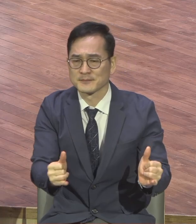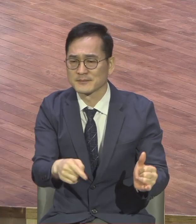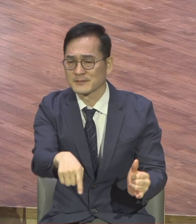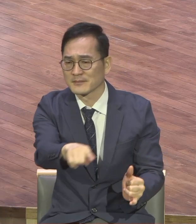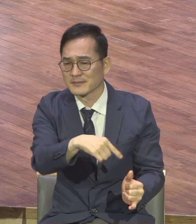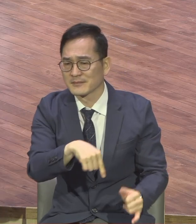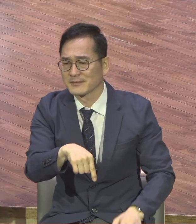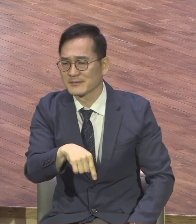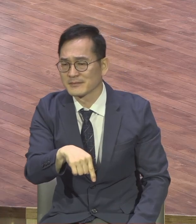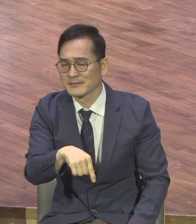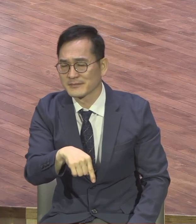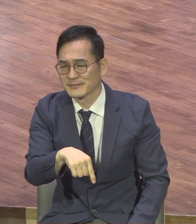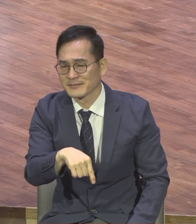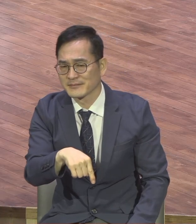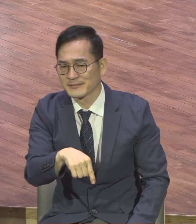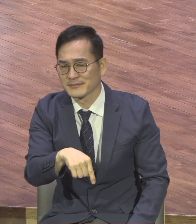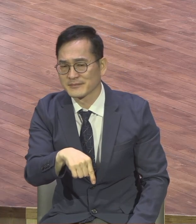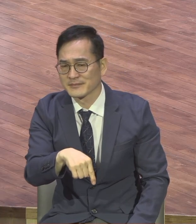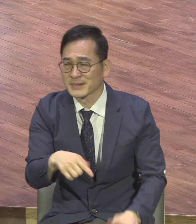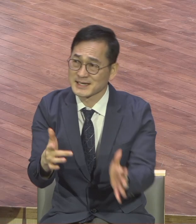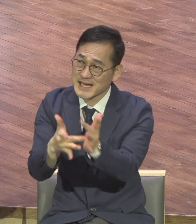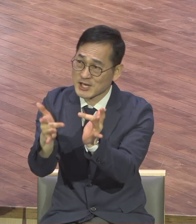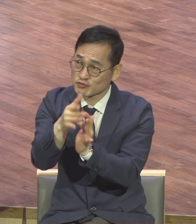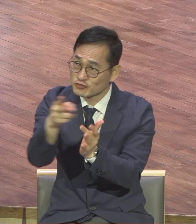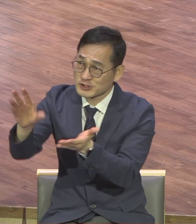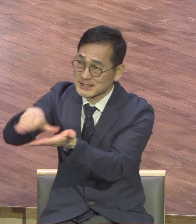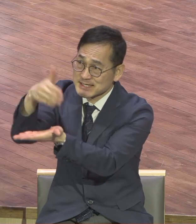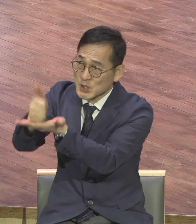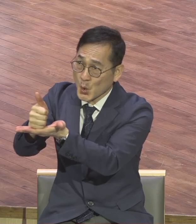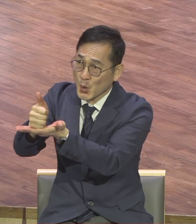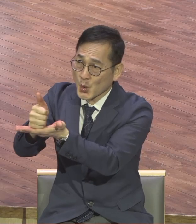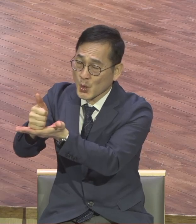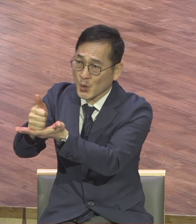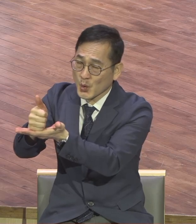특별히 예수가 그리스도로 메시아 되심을 확정하신 이